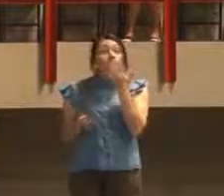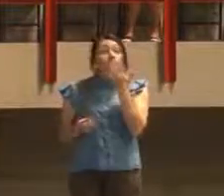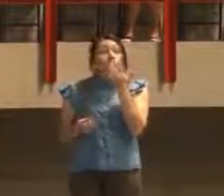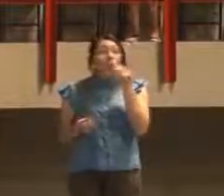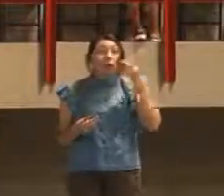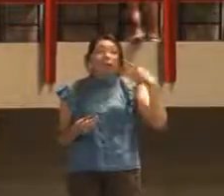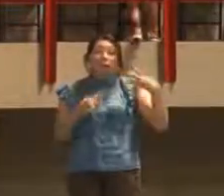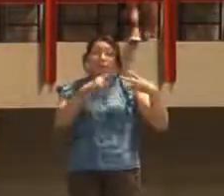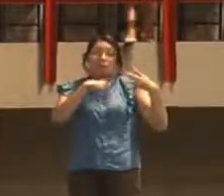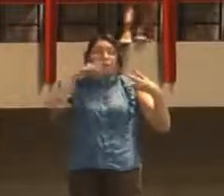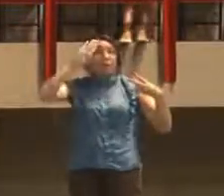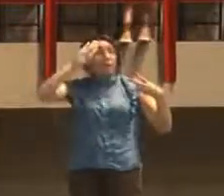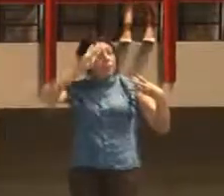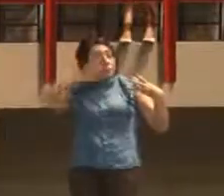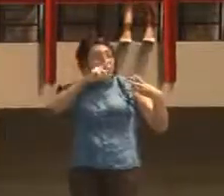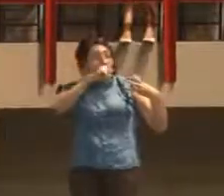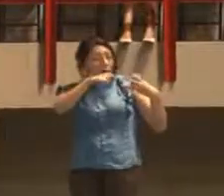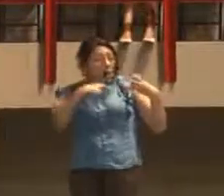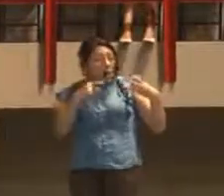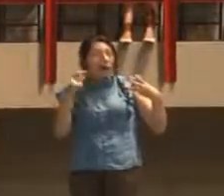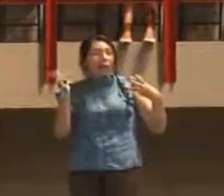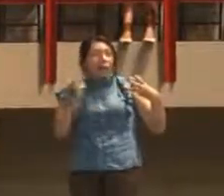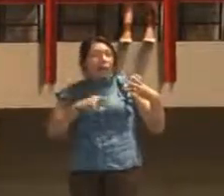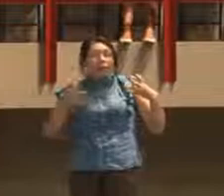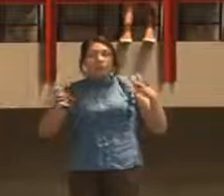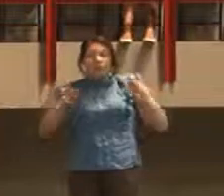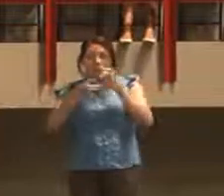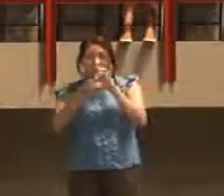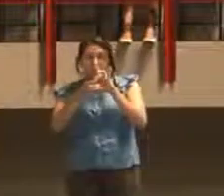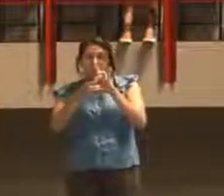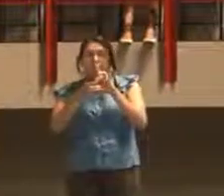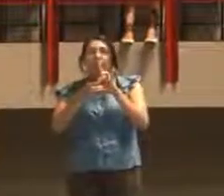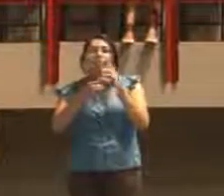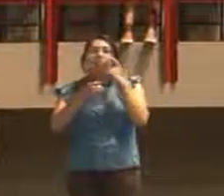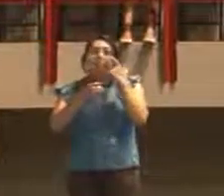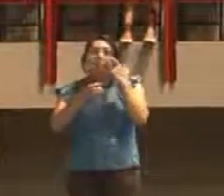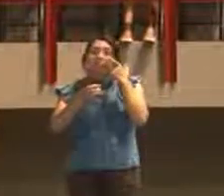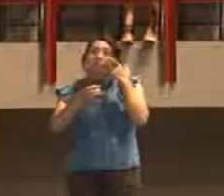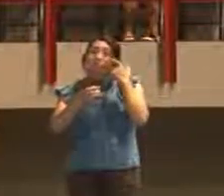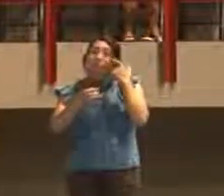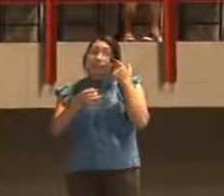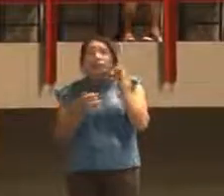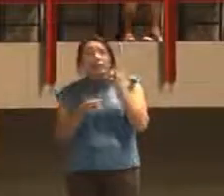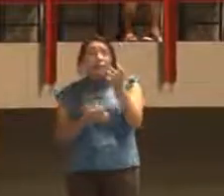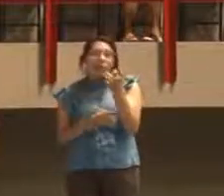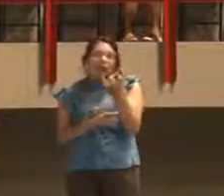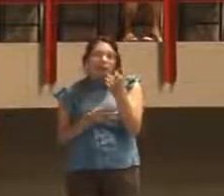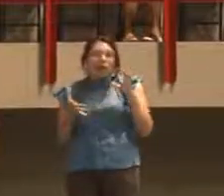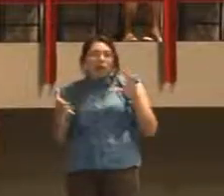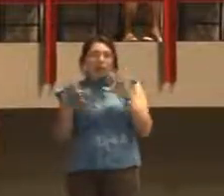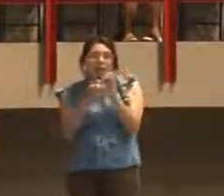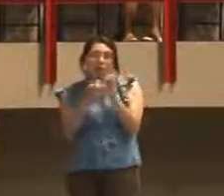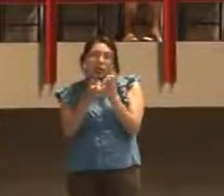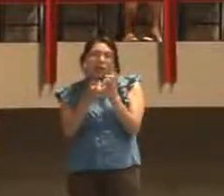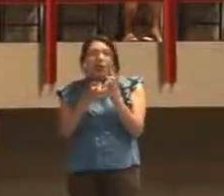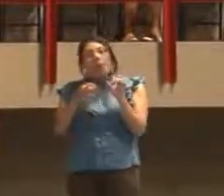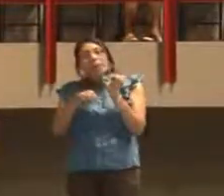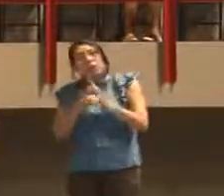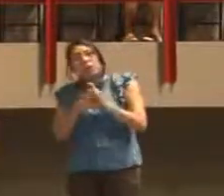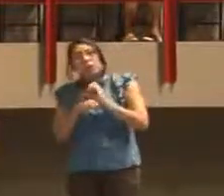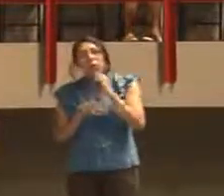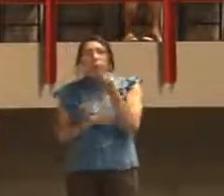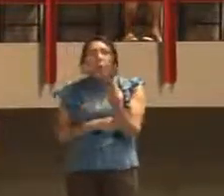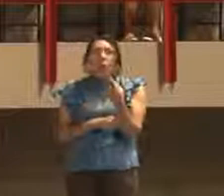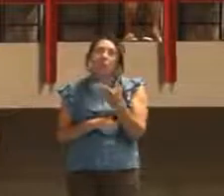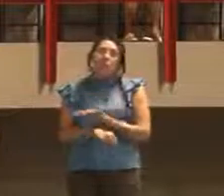que são as cores primárias, que você pode associar essas cores primárias, se você quiser, você pode associar com o preto ou com o